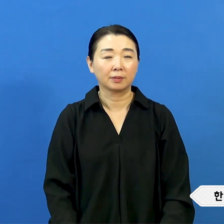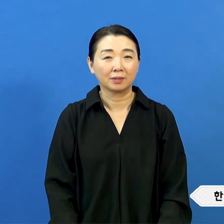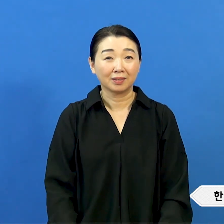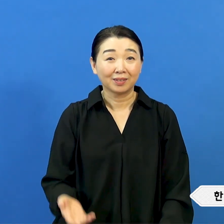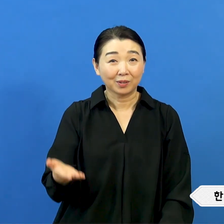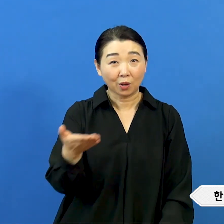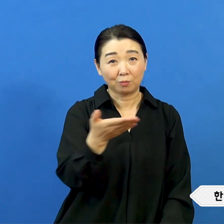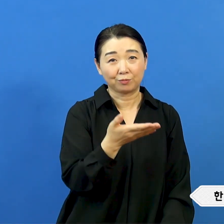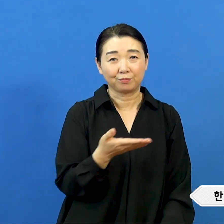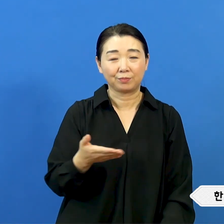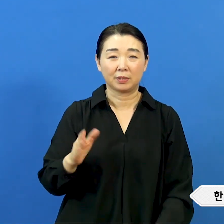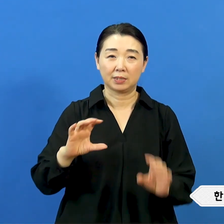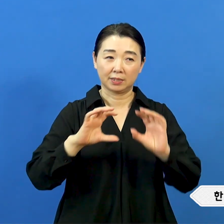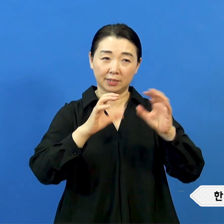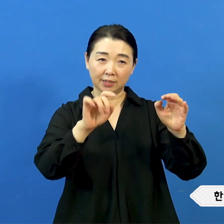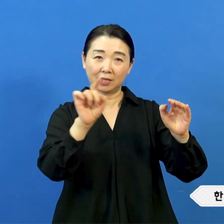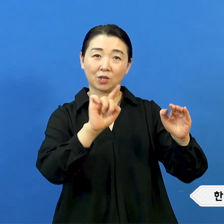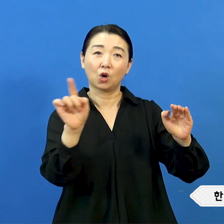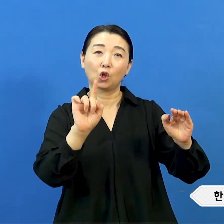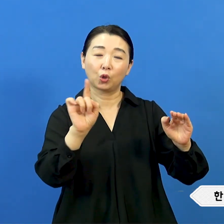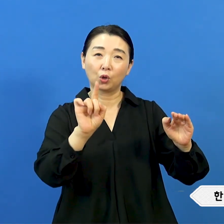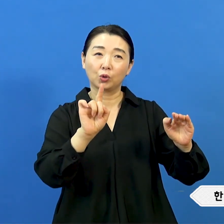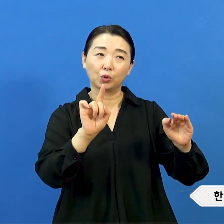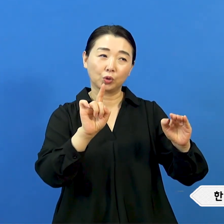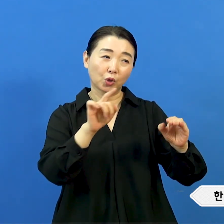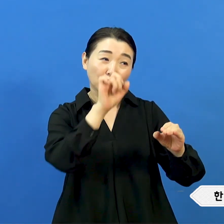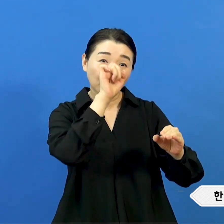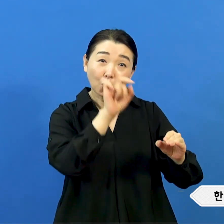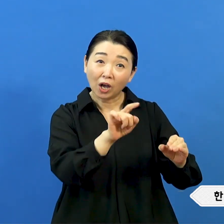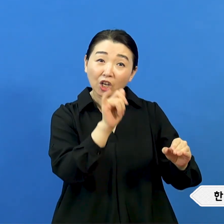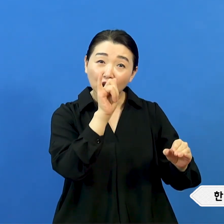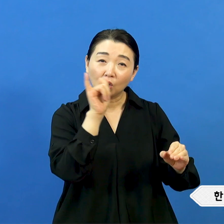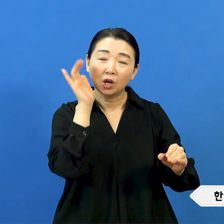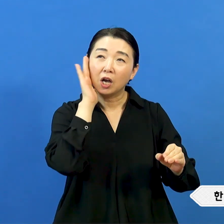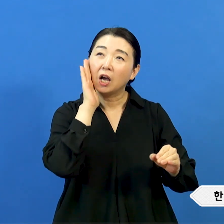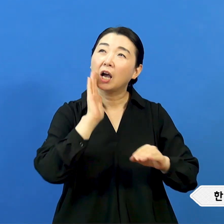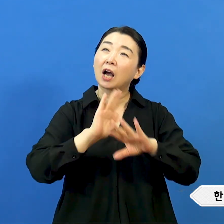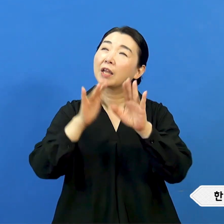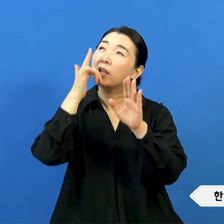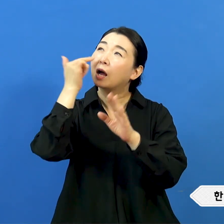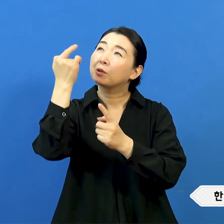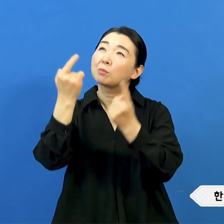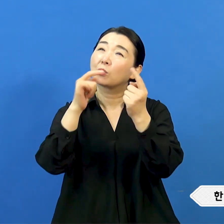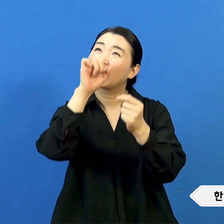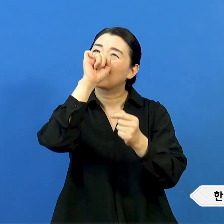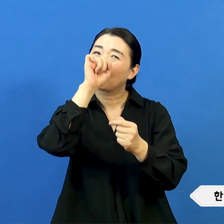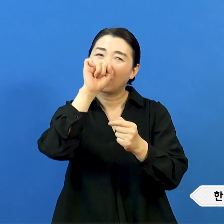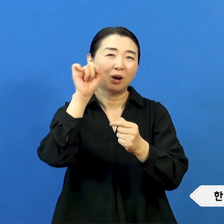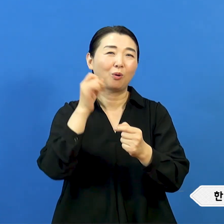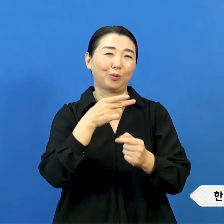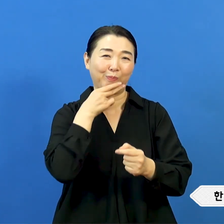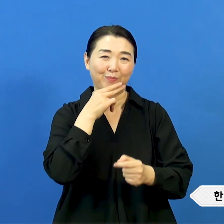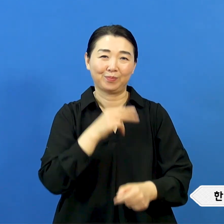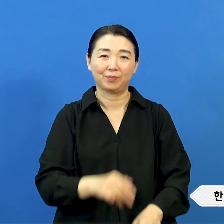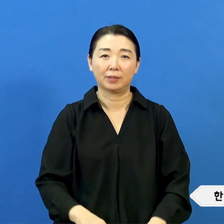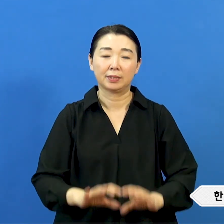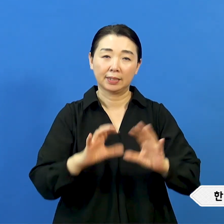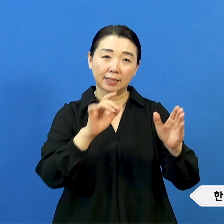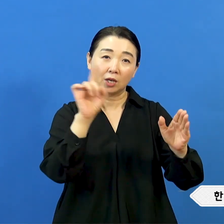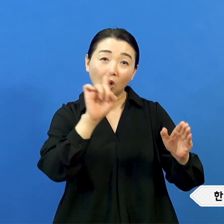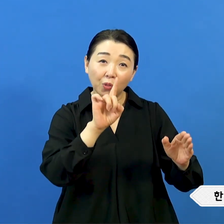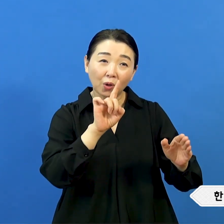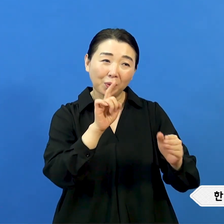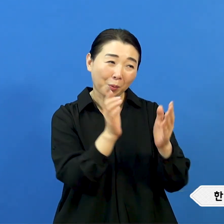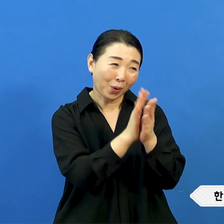여러분, 세상에 어떤 좋은 것도 하늘 아버지보다도 더 좋을 수는 없습니다. 세상에